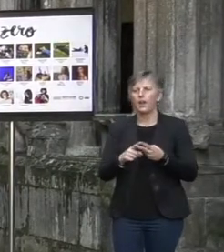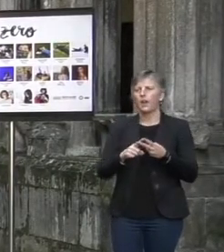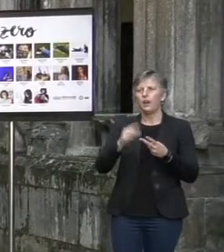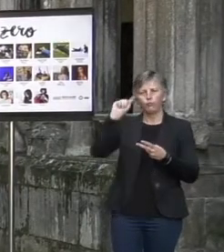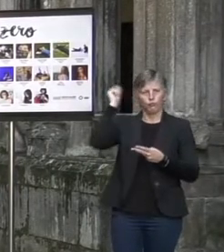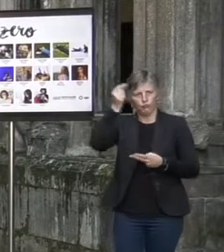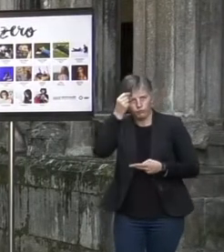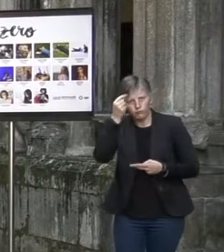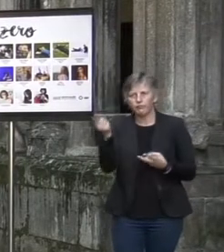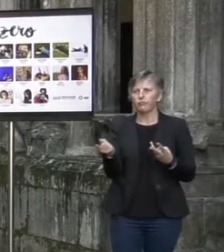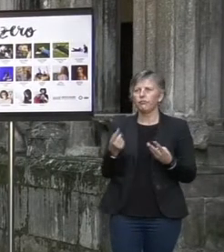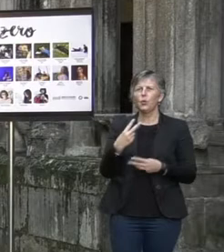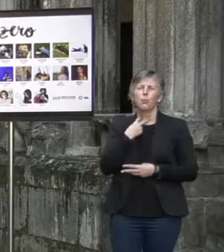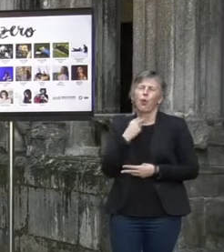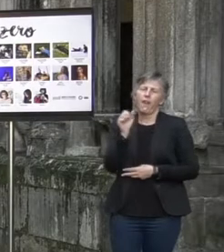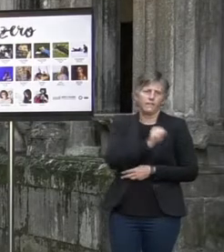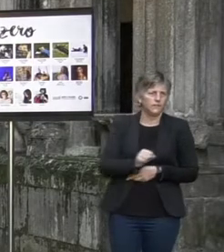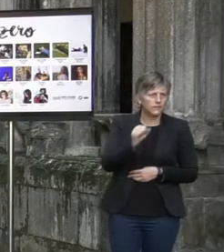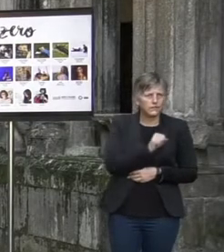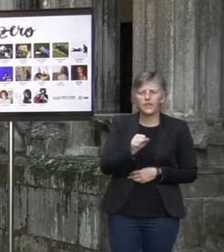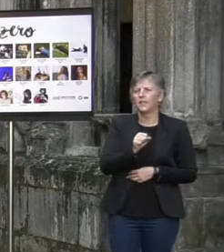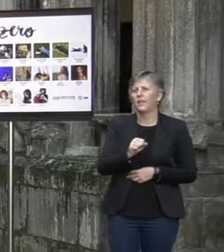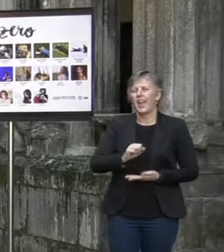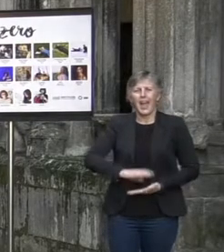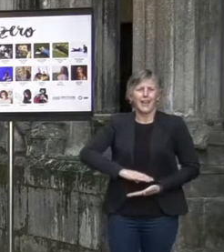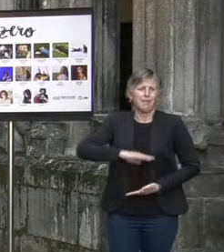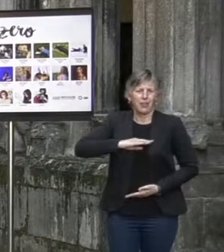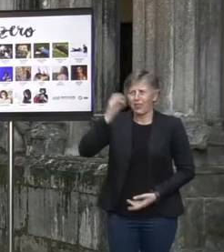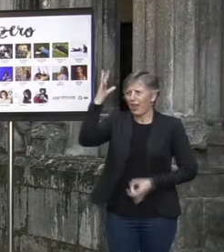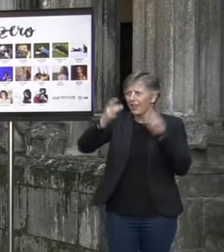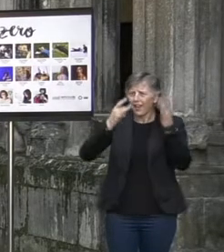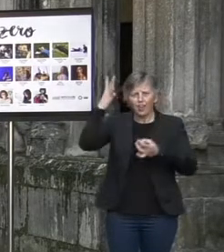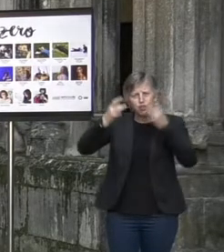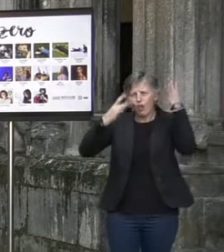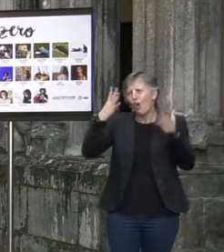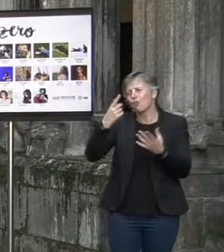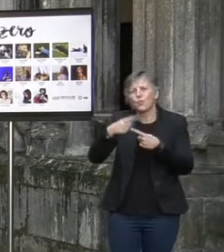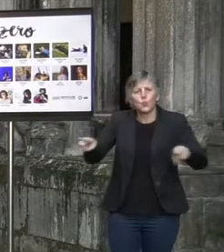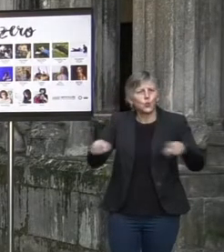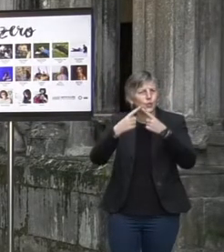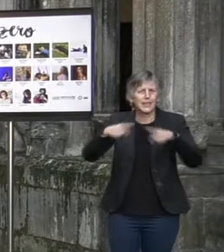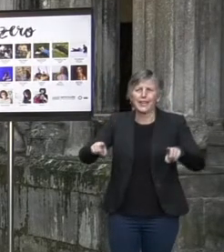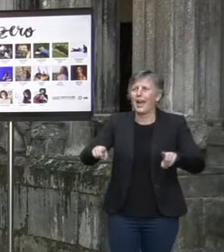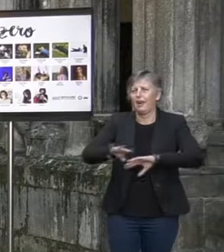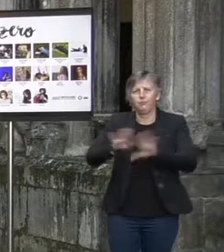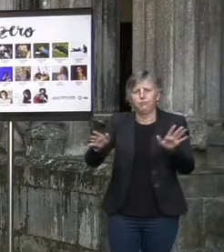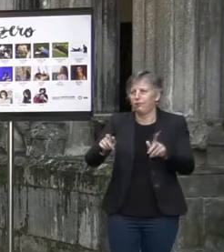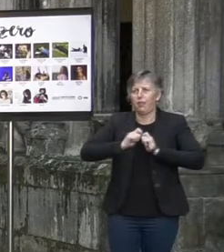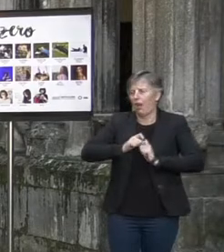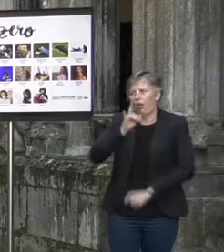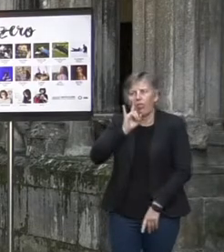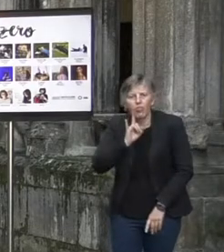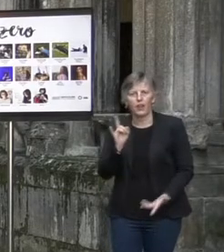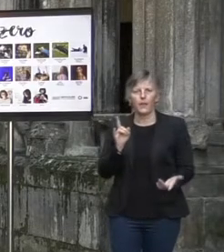talentosa, cunha voz maravillosa, con unha capacidade de creación musical que asombra,